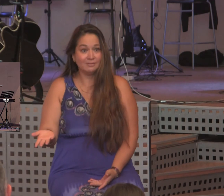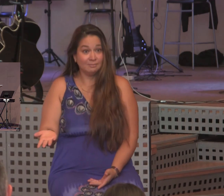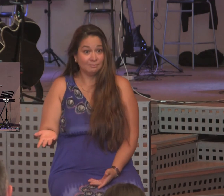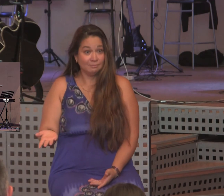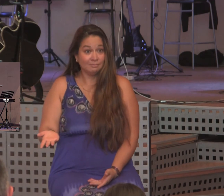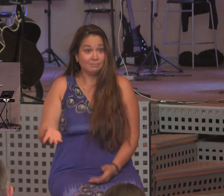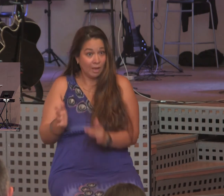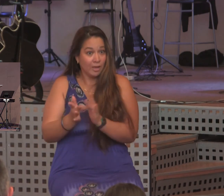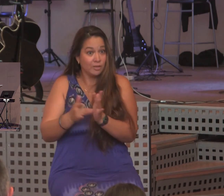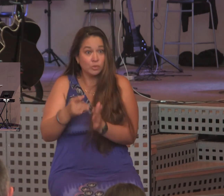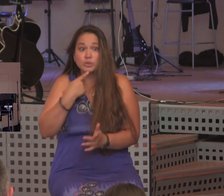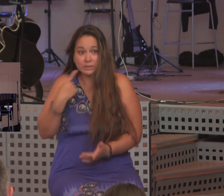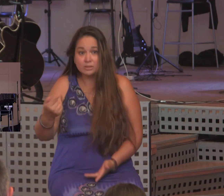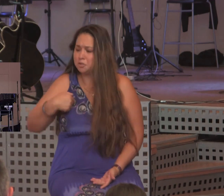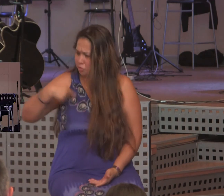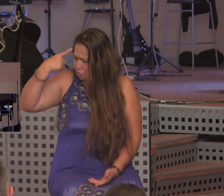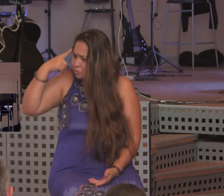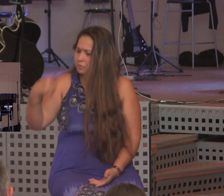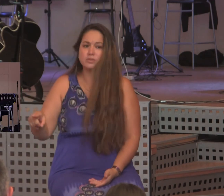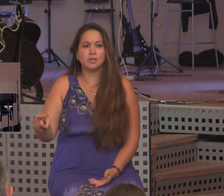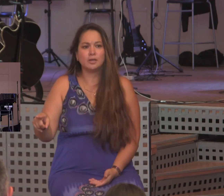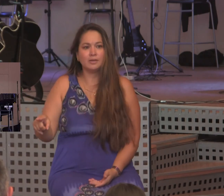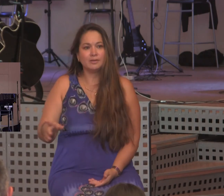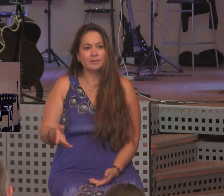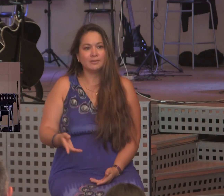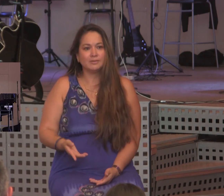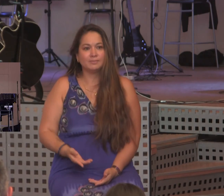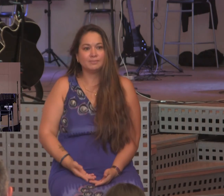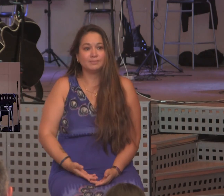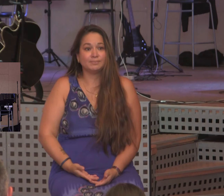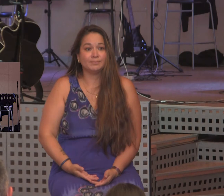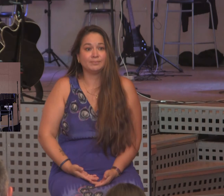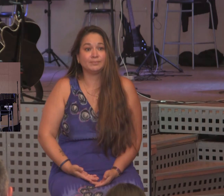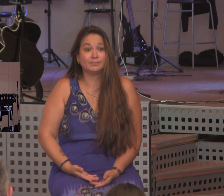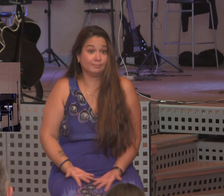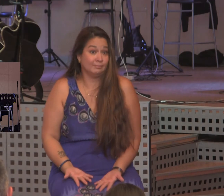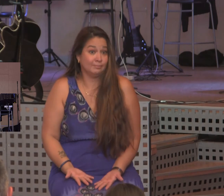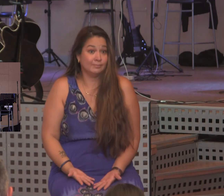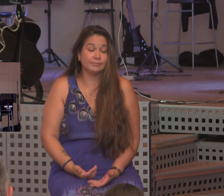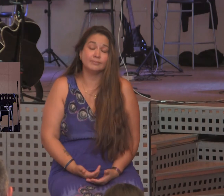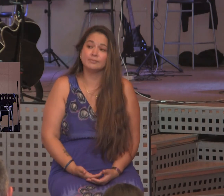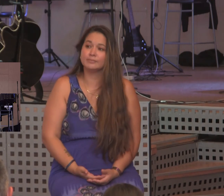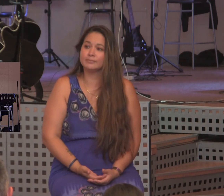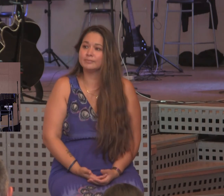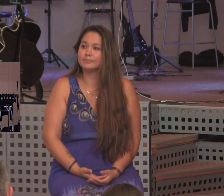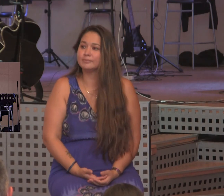Biblia. Es decir, voy a juntar.